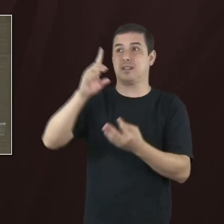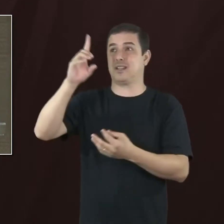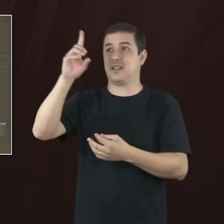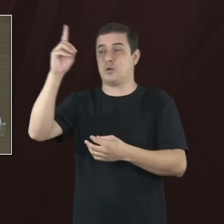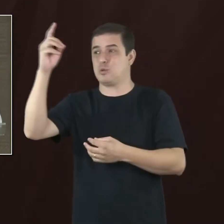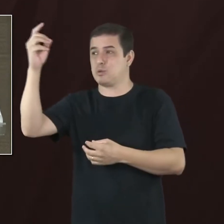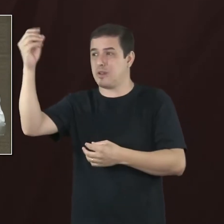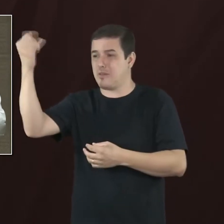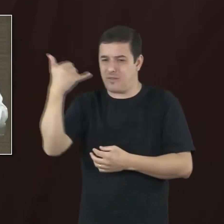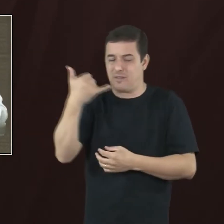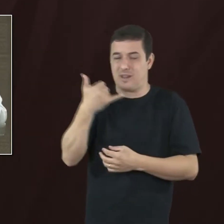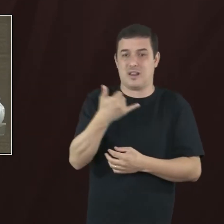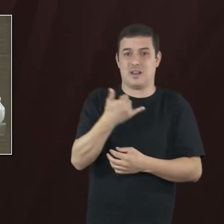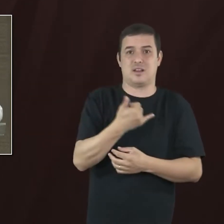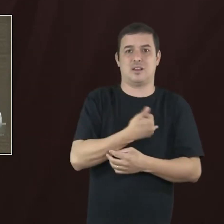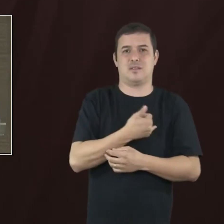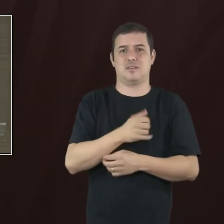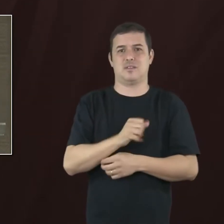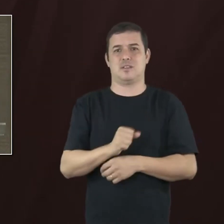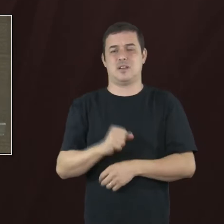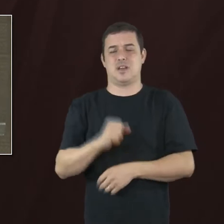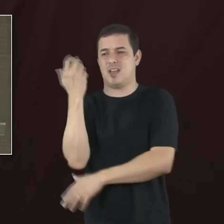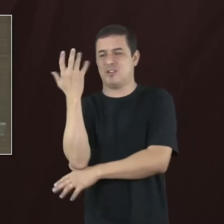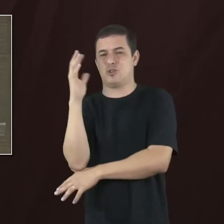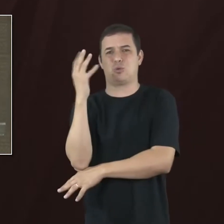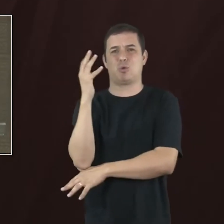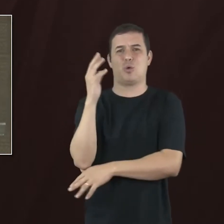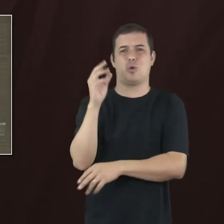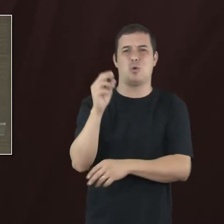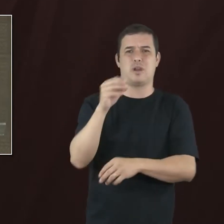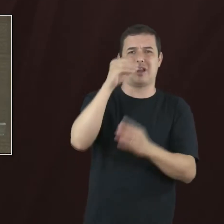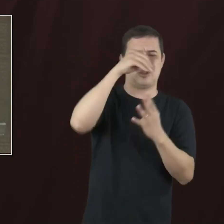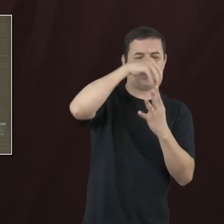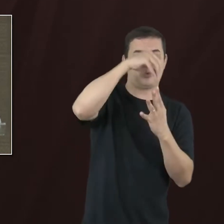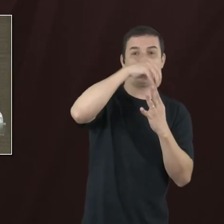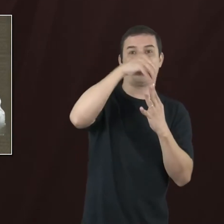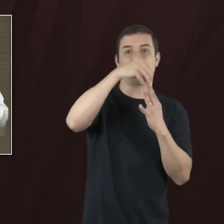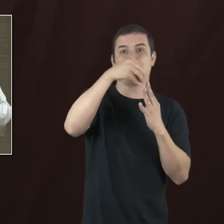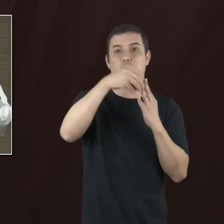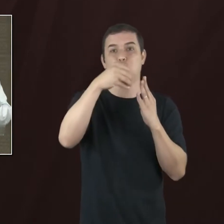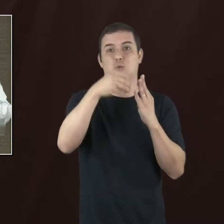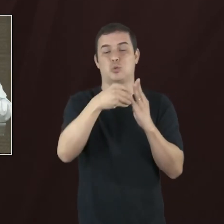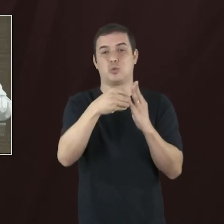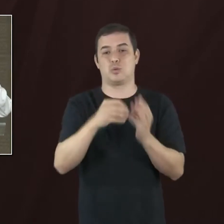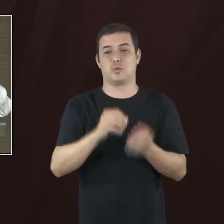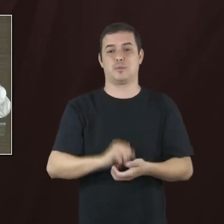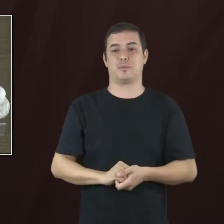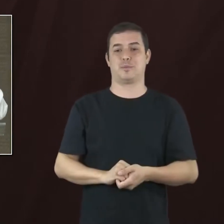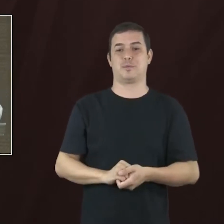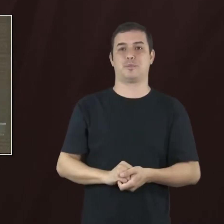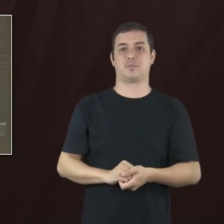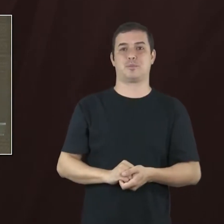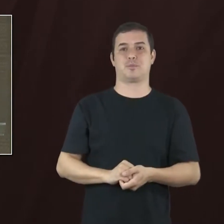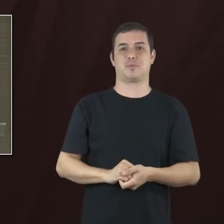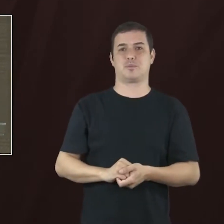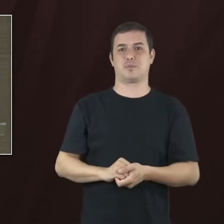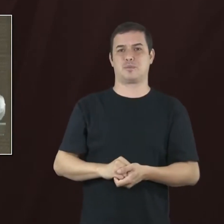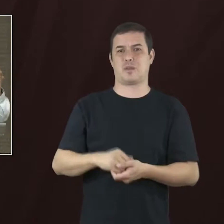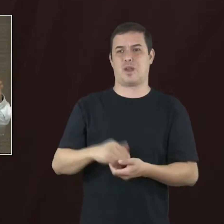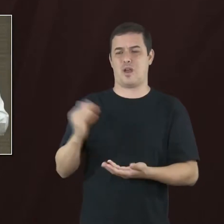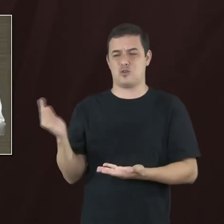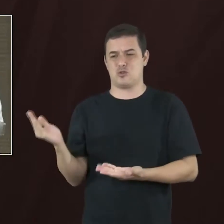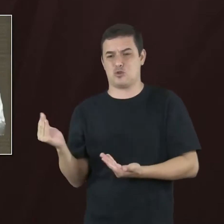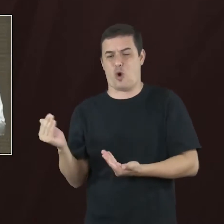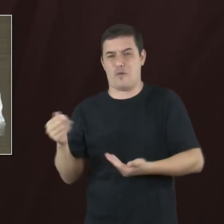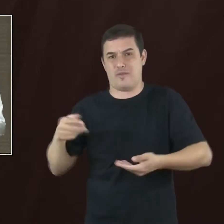aurora. Seja a editora Árvore da Vida, seja o Instituto Vida para Todos, seja Avança Jovem,